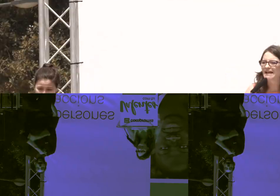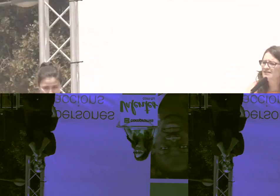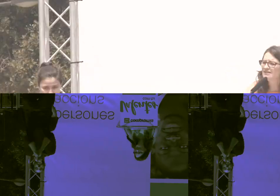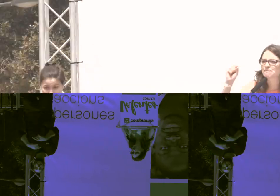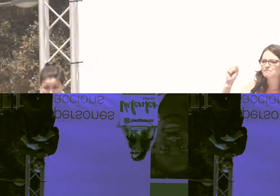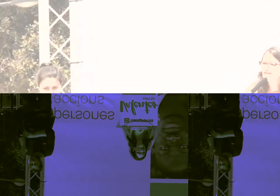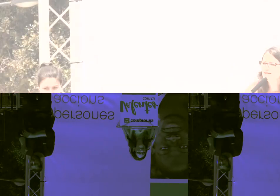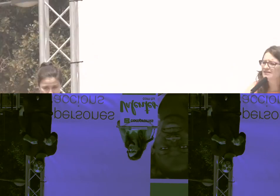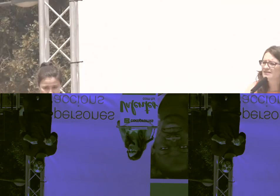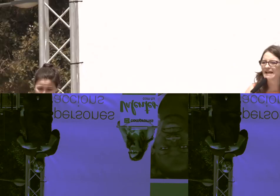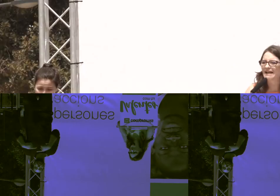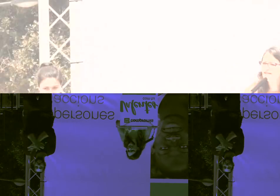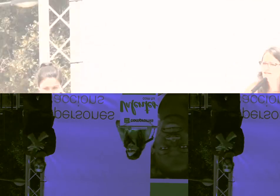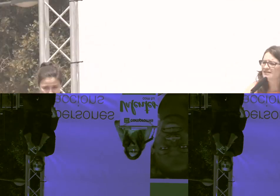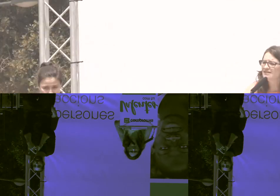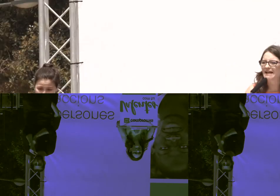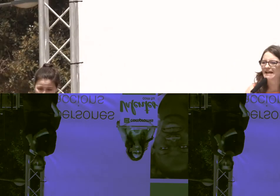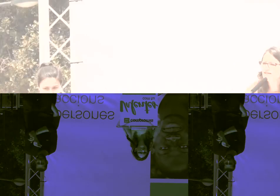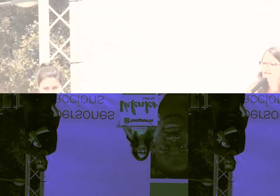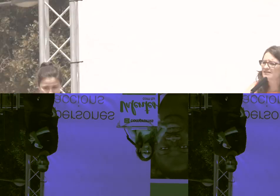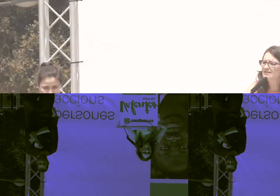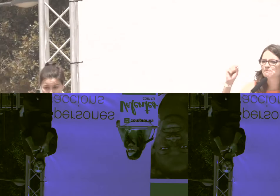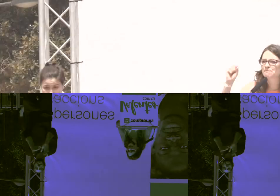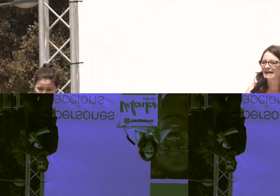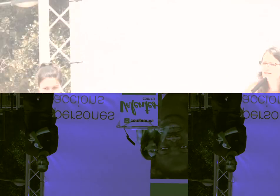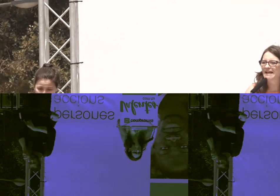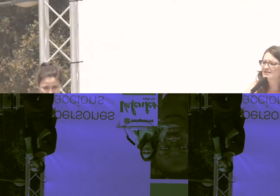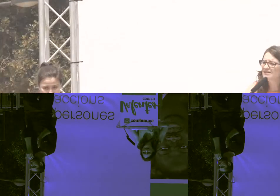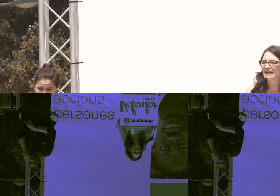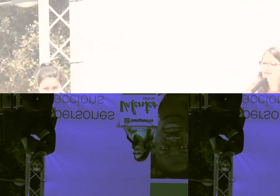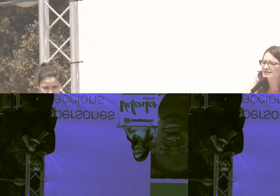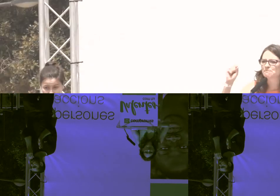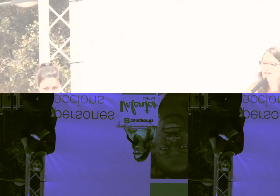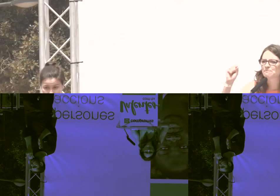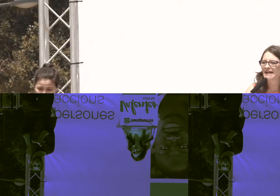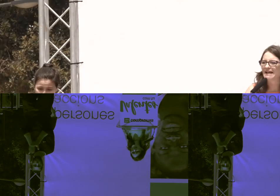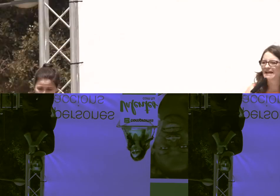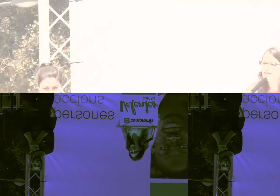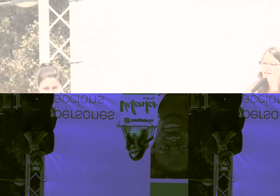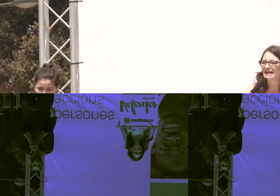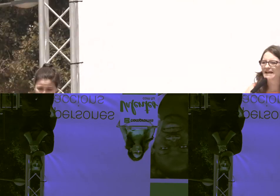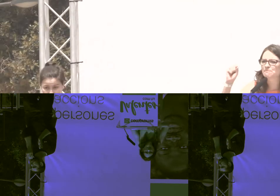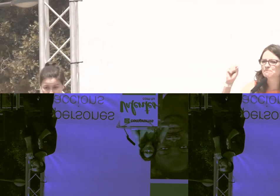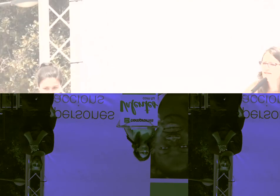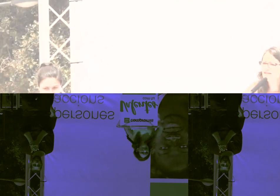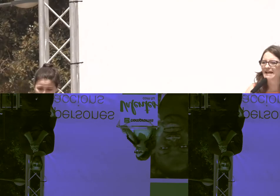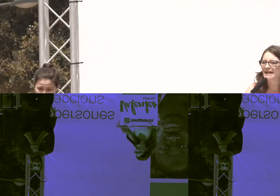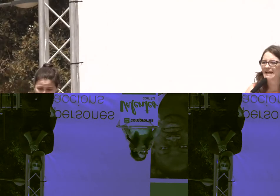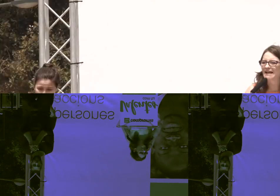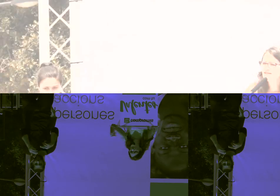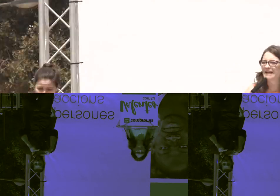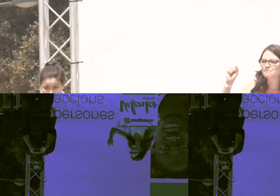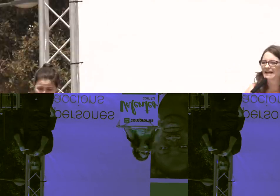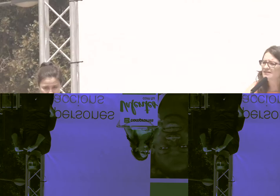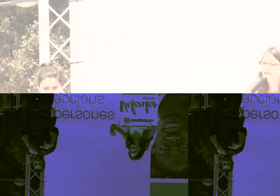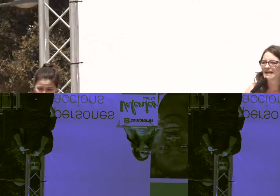les coses xicotetes, la de tindre un centre escolar que siga de ratxoleta, si pot ser, la de tindre els llibres,